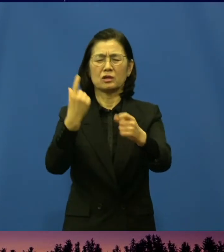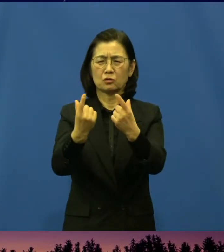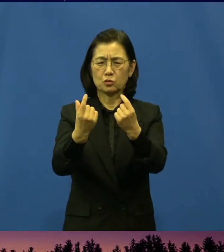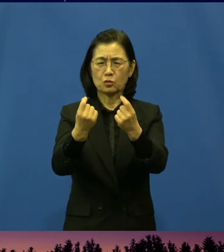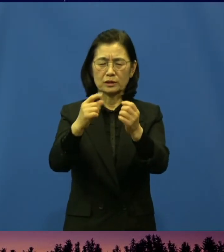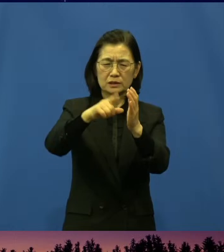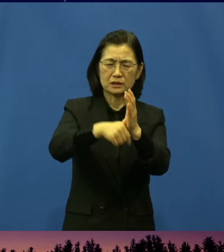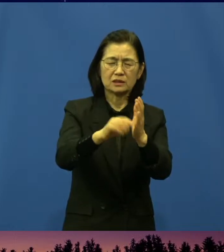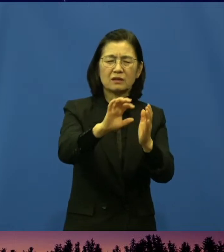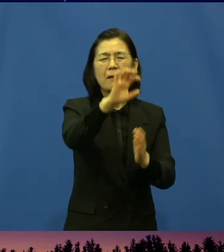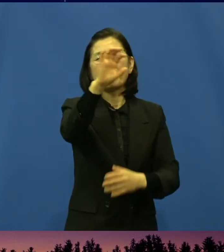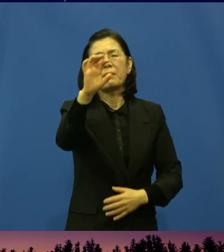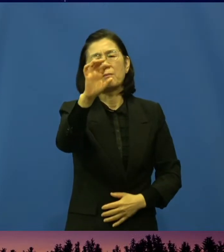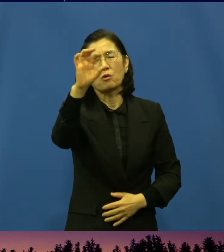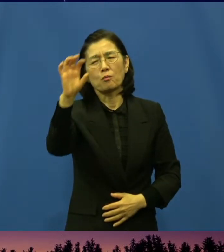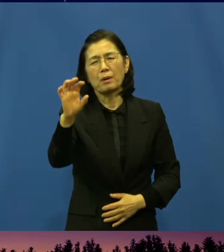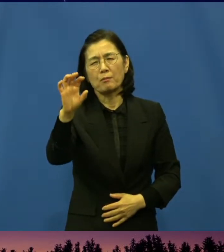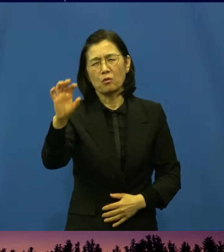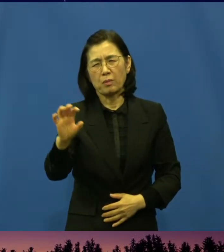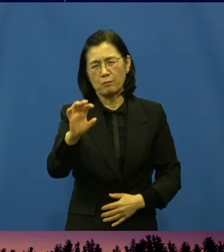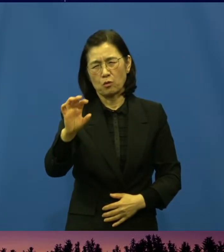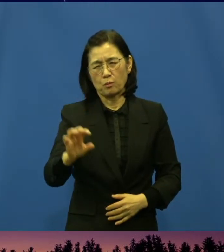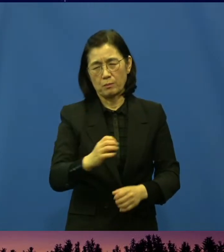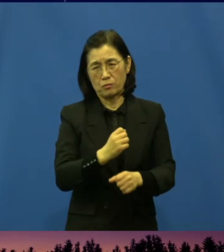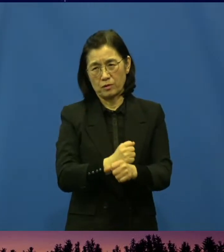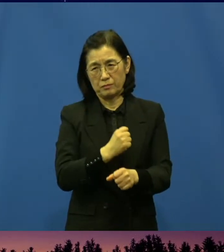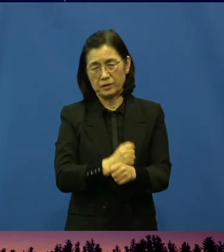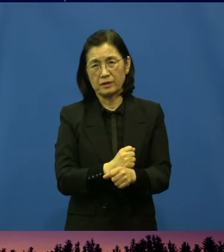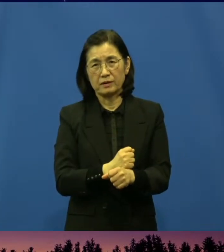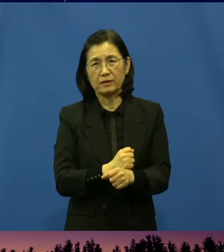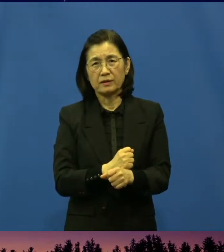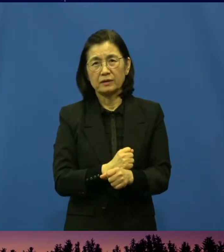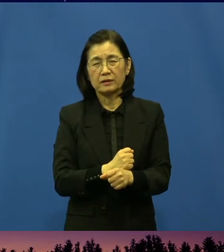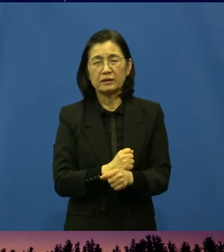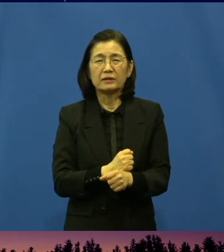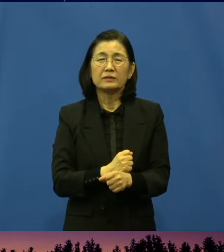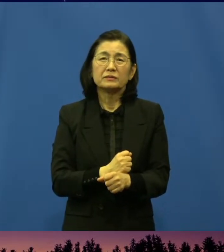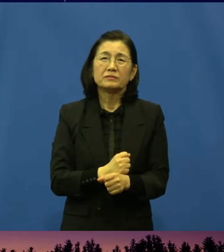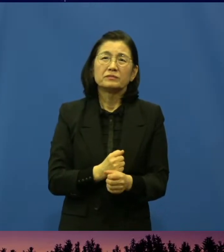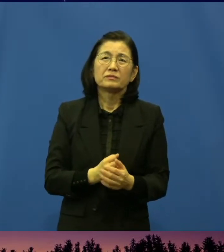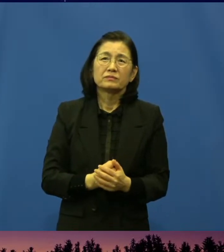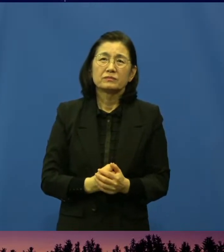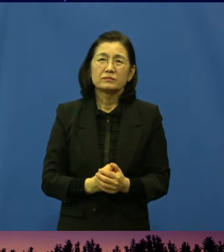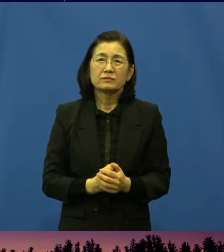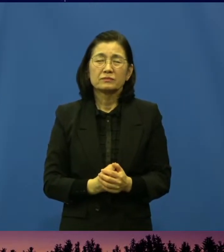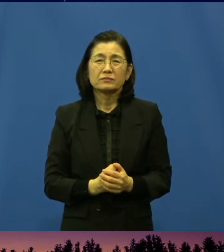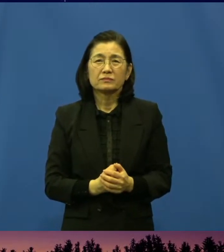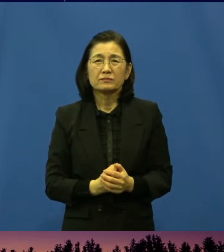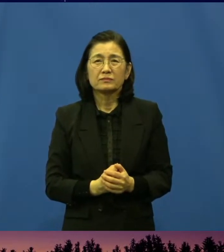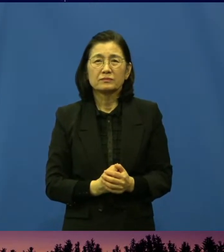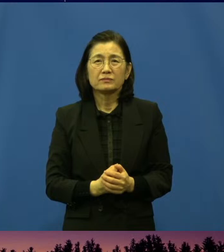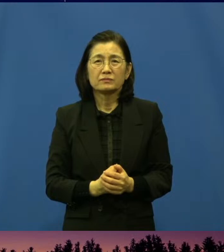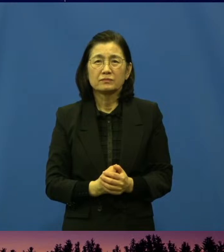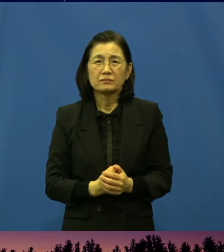시간의 관조란 무조건 바쁘게 활동만 하는 걸 말하지 않습니다.